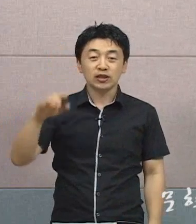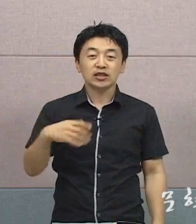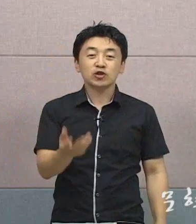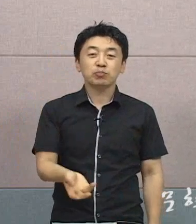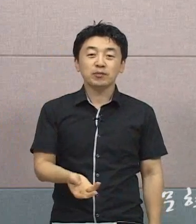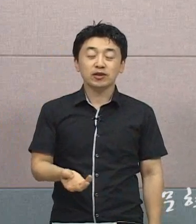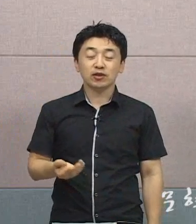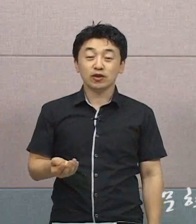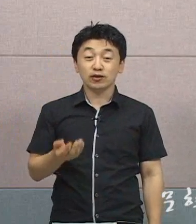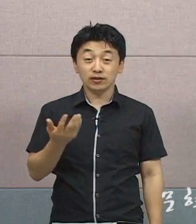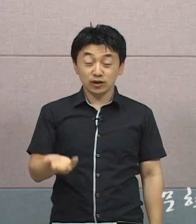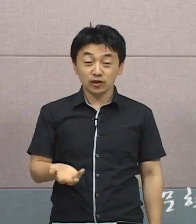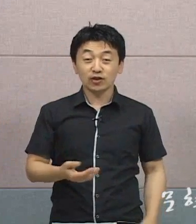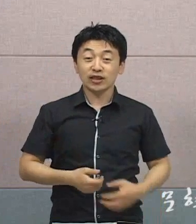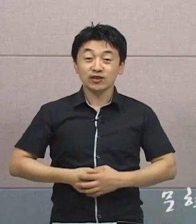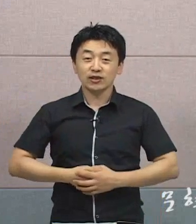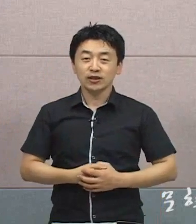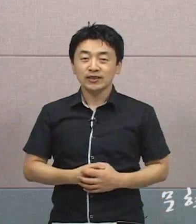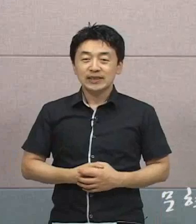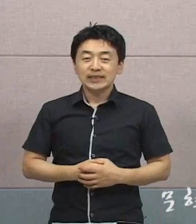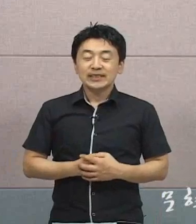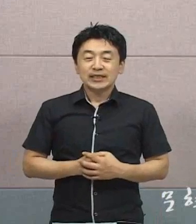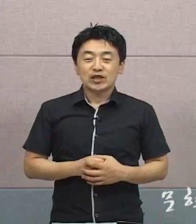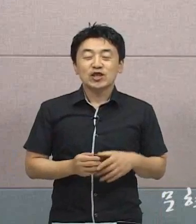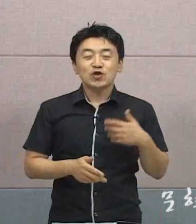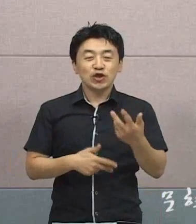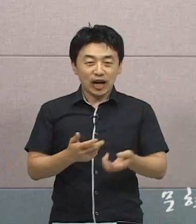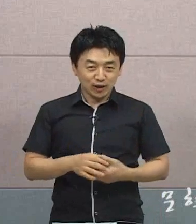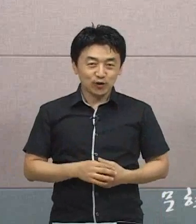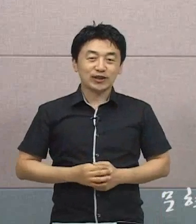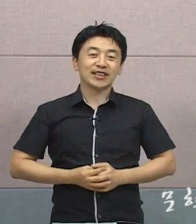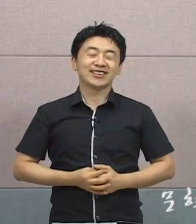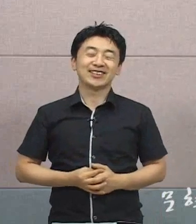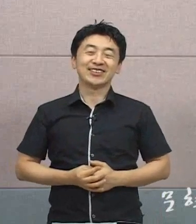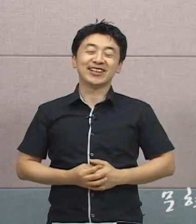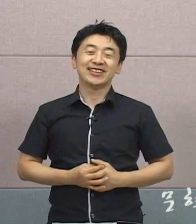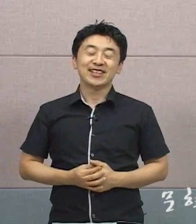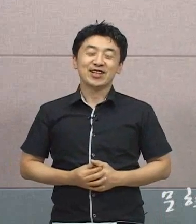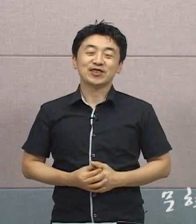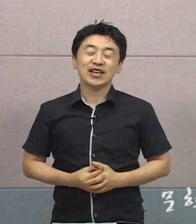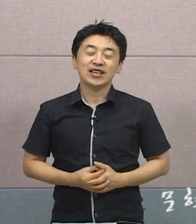그냥 쉽게만 느꼈던 단어들이 그렇게 쉬운 게 아닐 수도 있다라는 거죠. 그래서